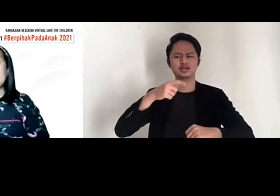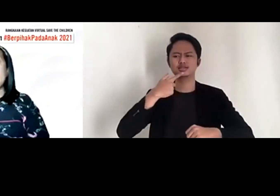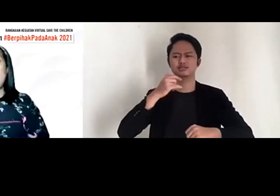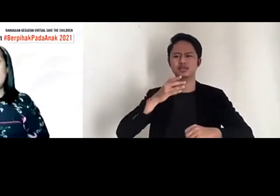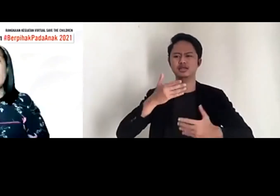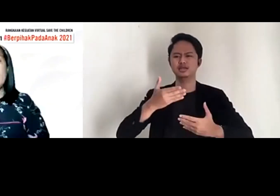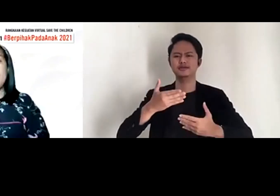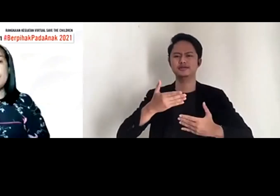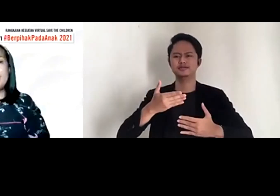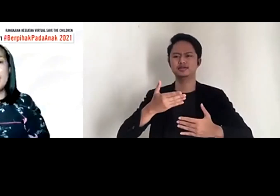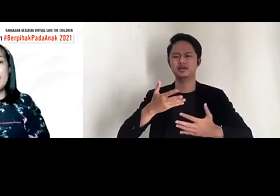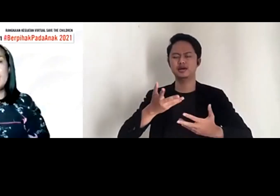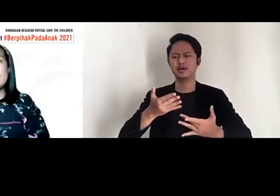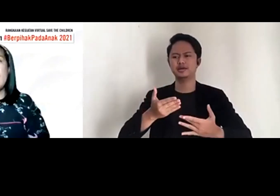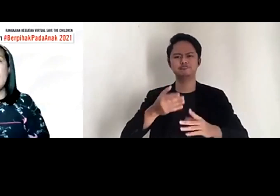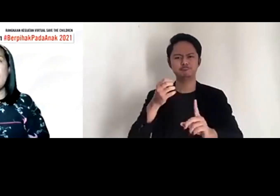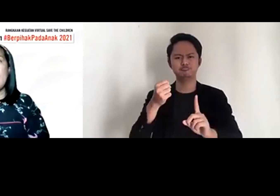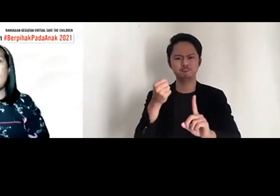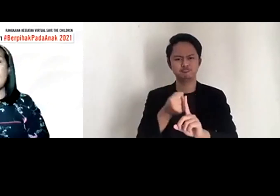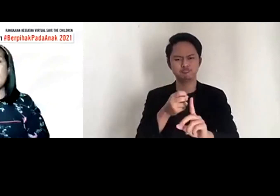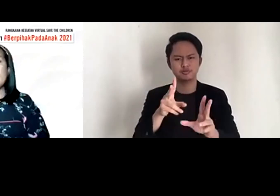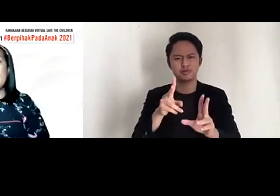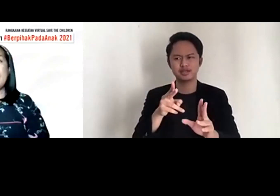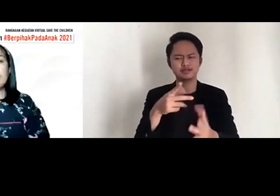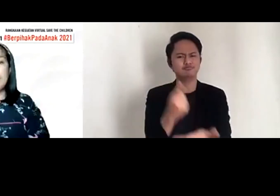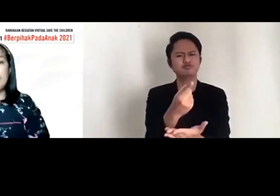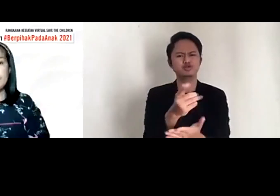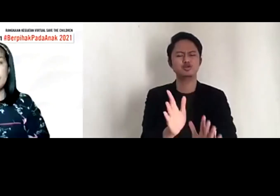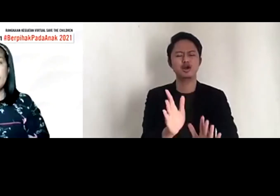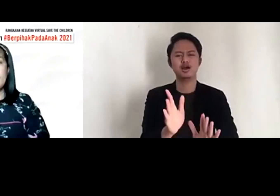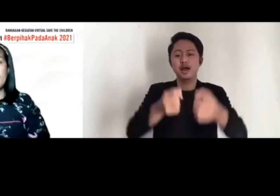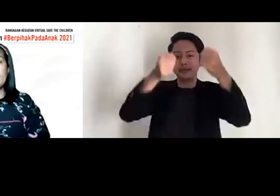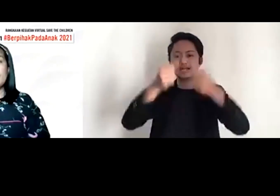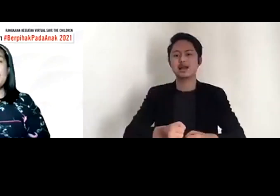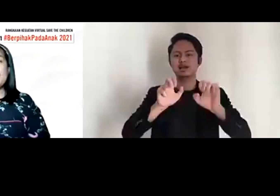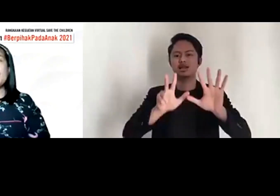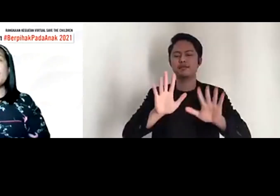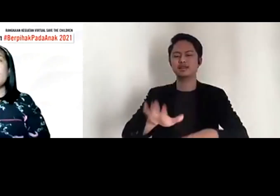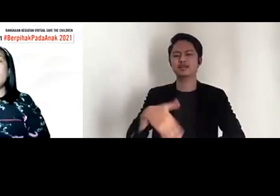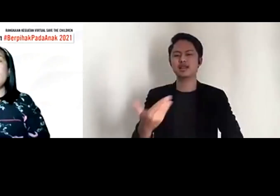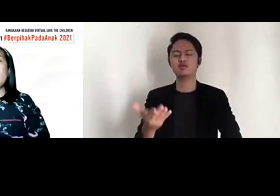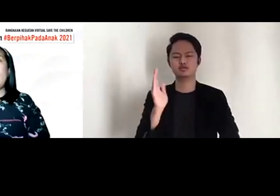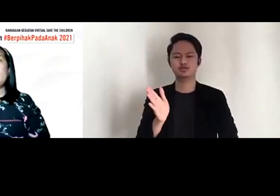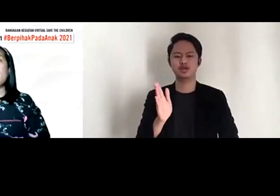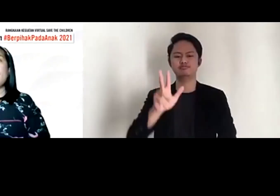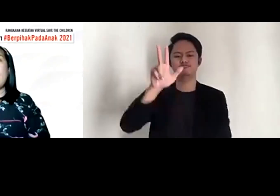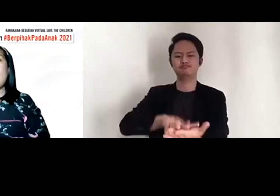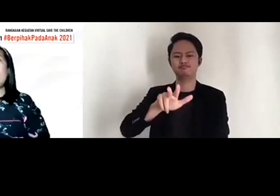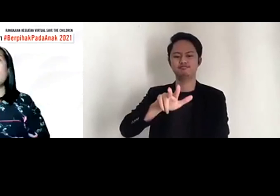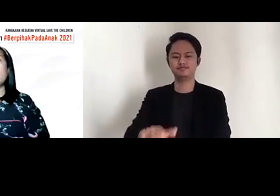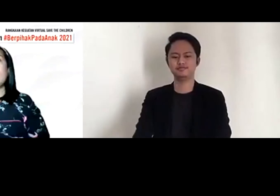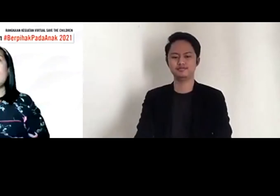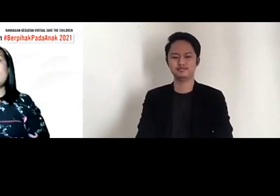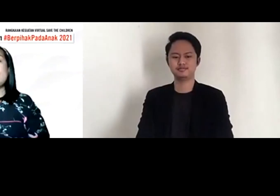dia telah mendapatkan penjara selama 8 tahun. Terus ini ada